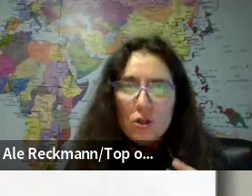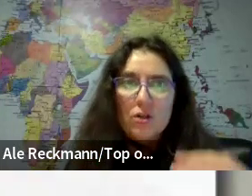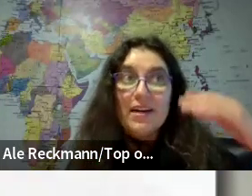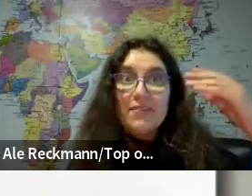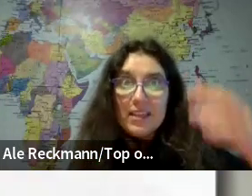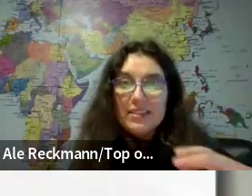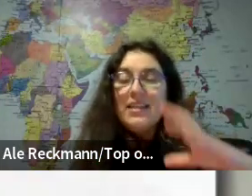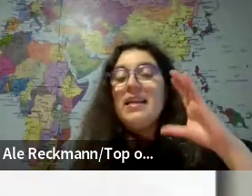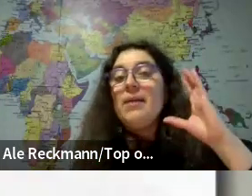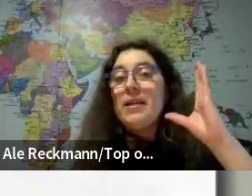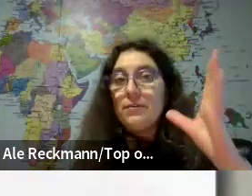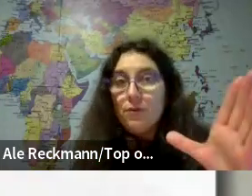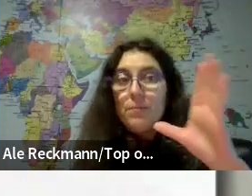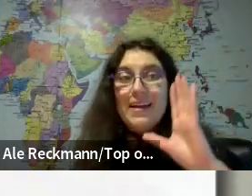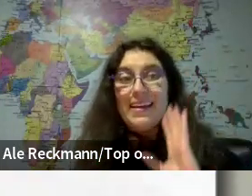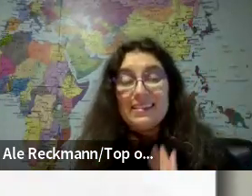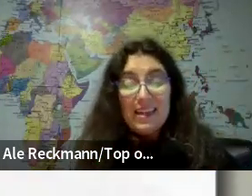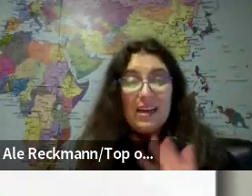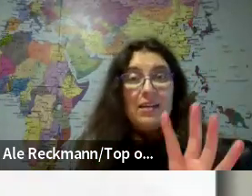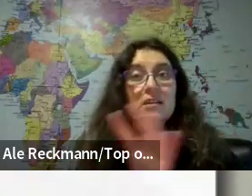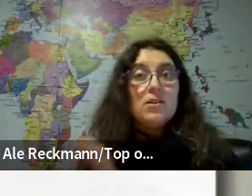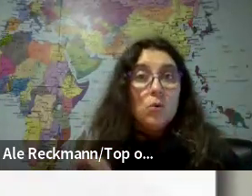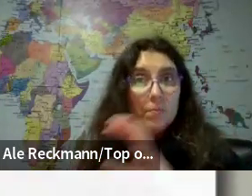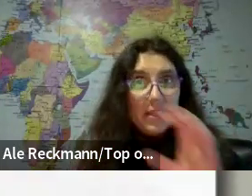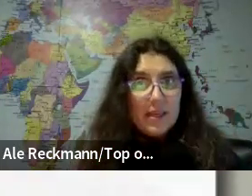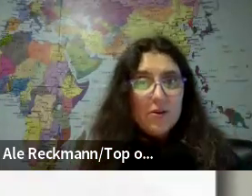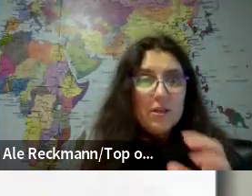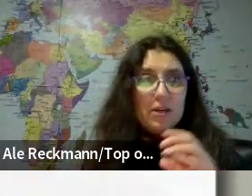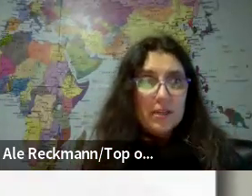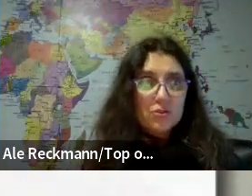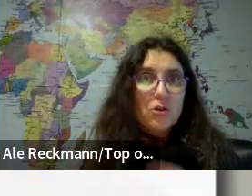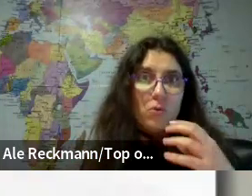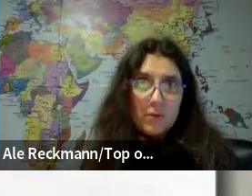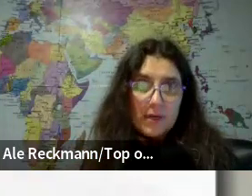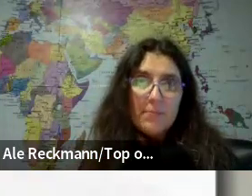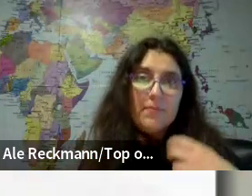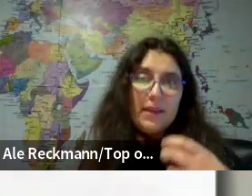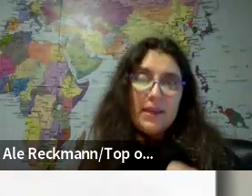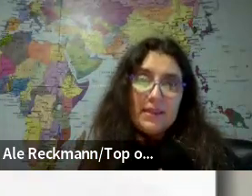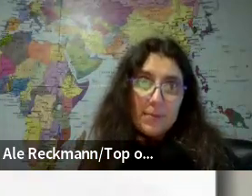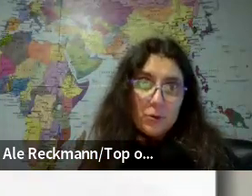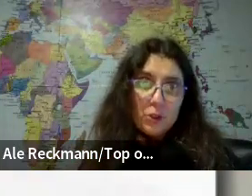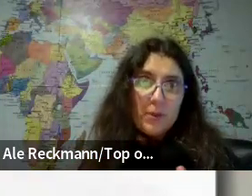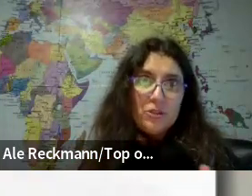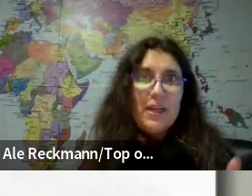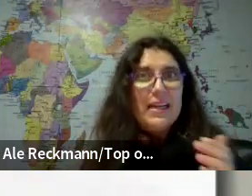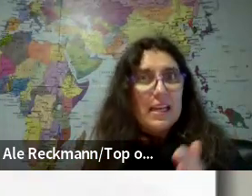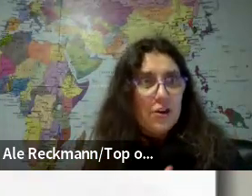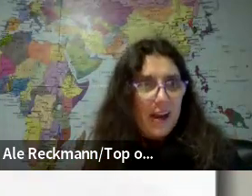Y ojo, revisen, en la plataforma está un video que nos hizo una terapeuta ocupacional y que